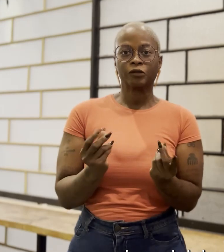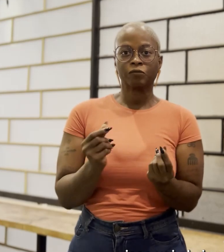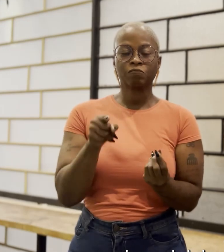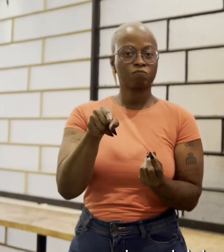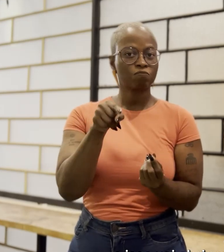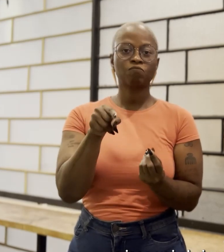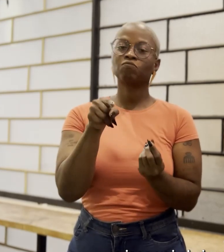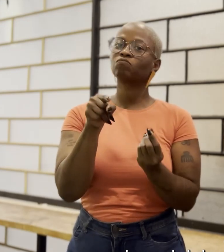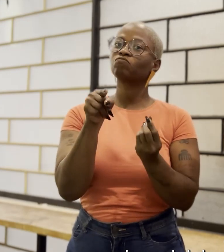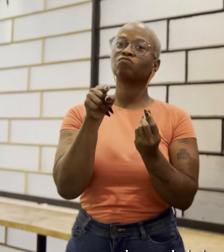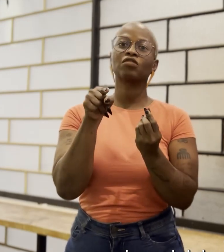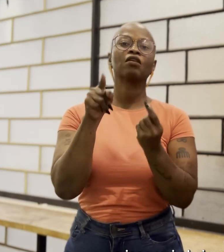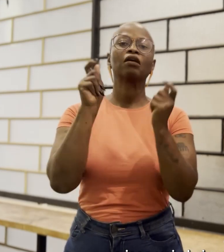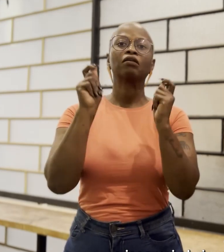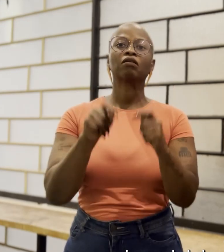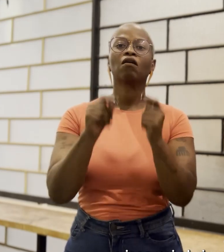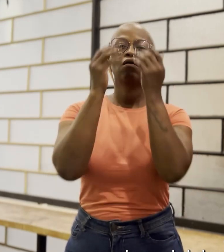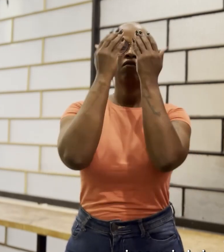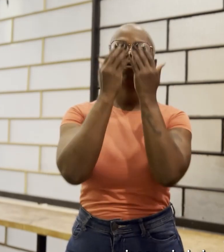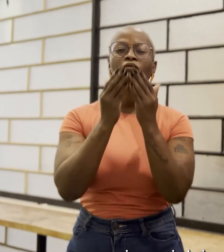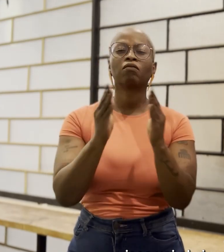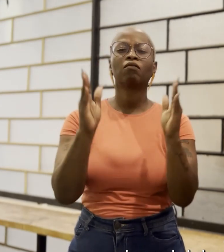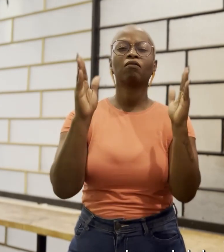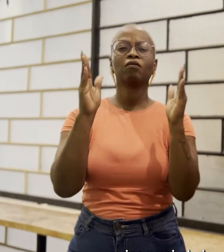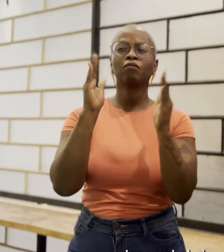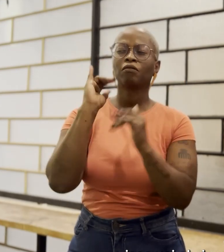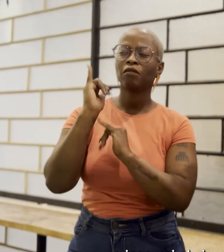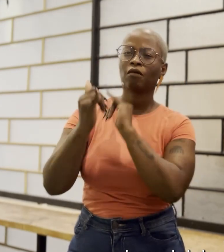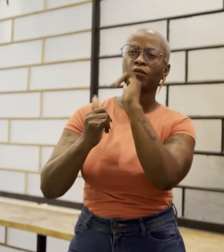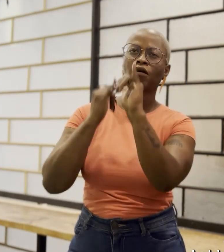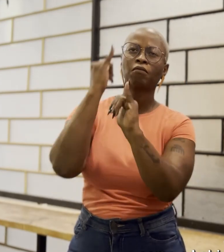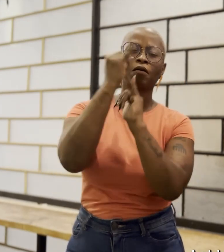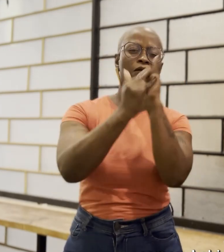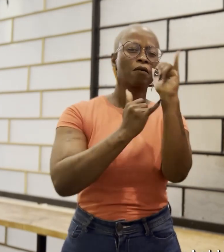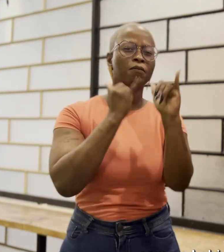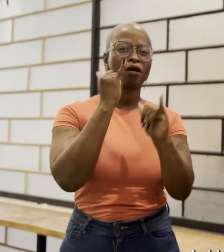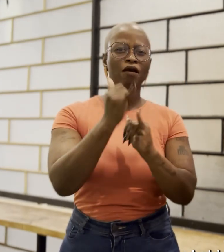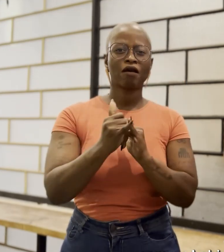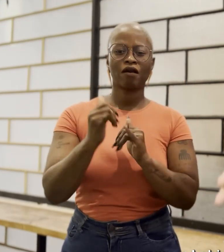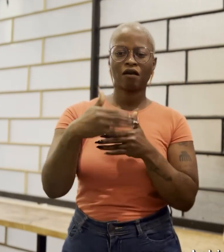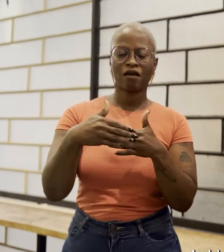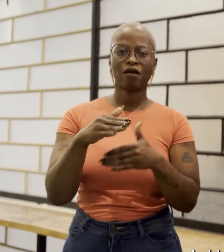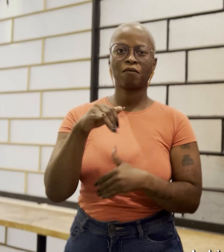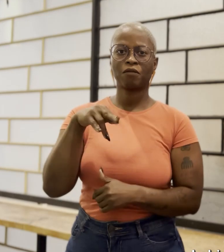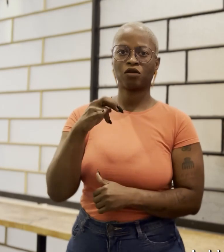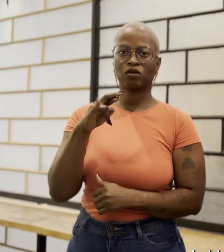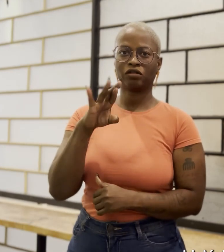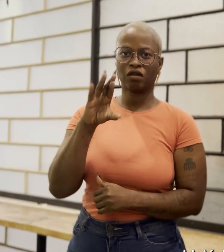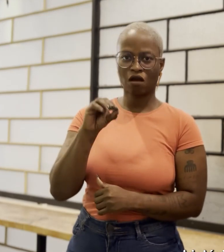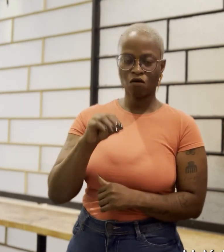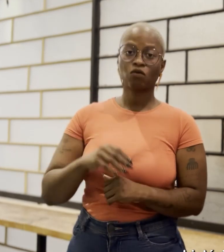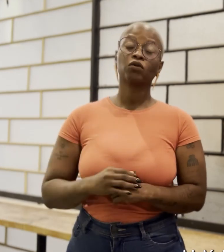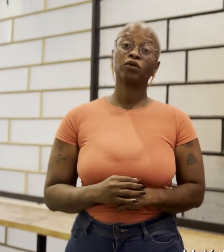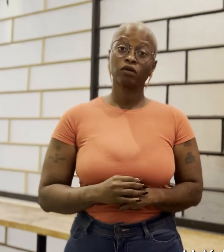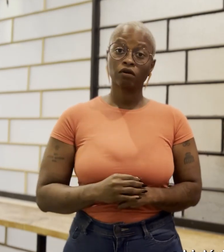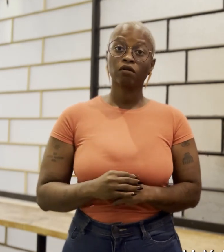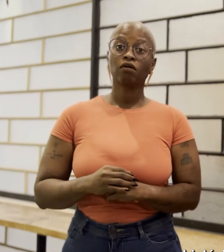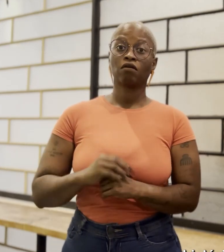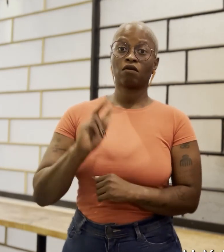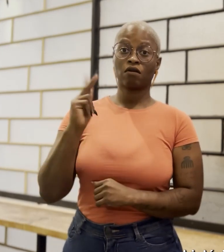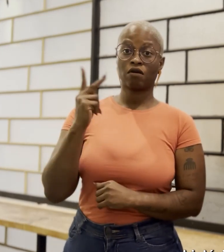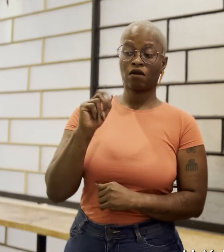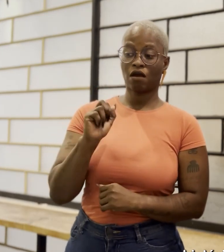Isso vai abrir muitas outras histórias, como o labirinto do Minotauro, a história